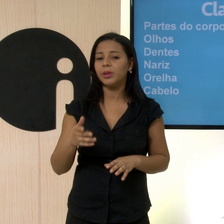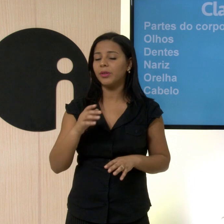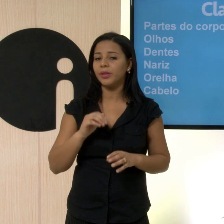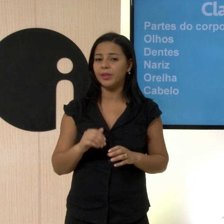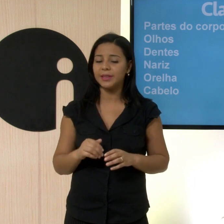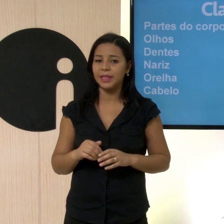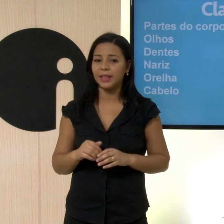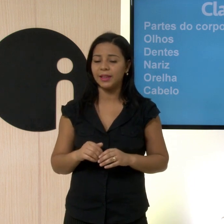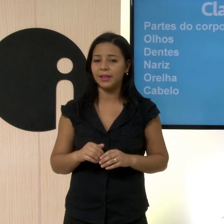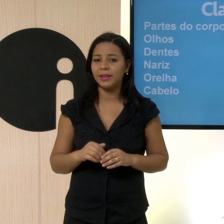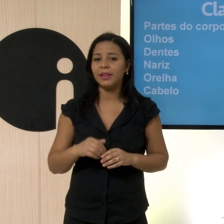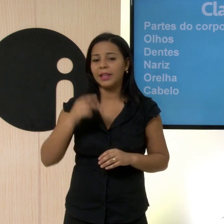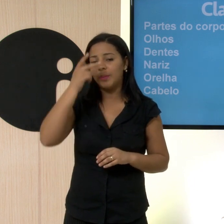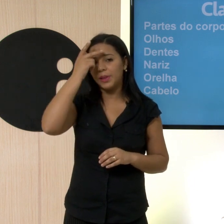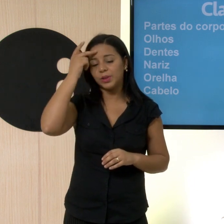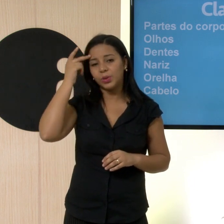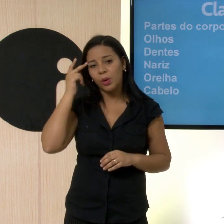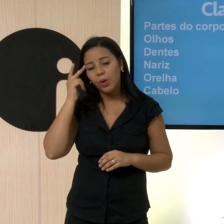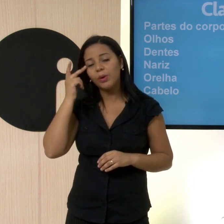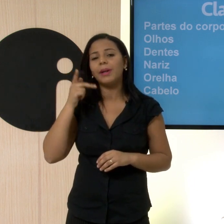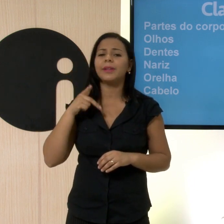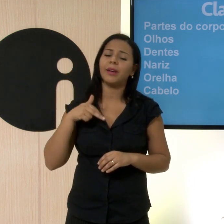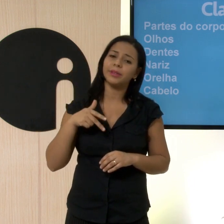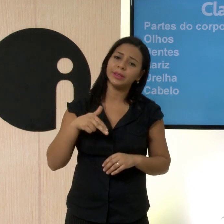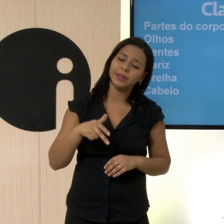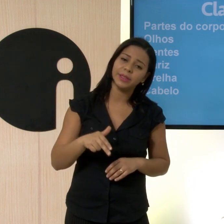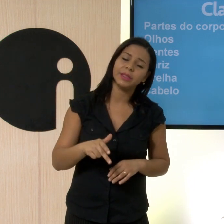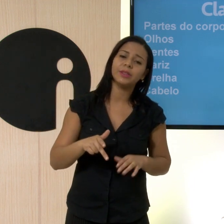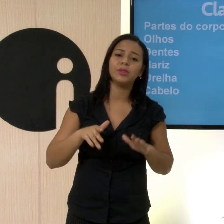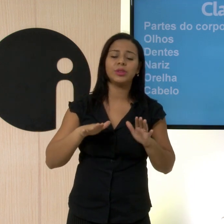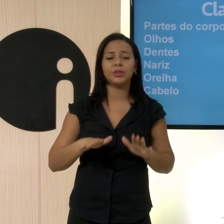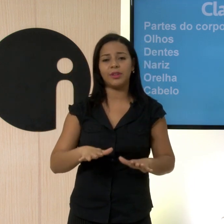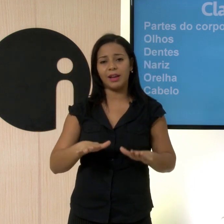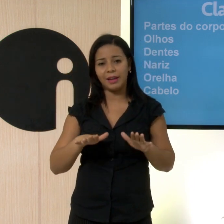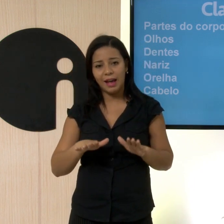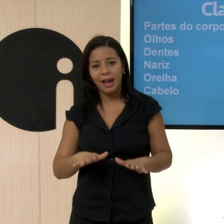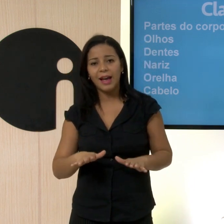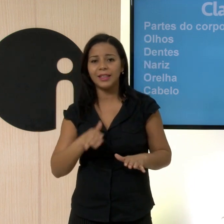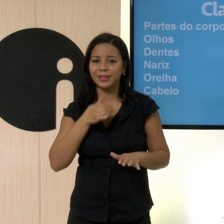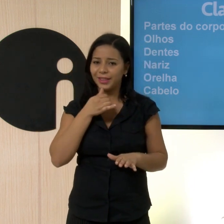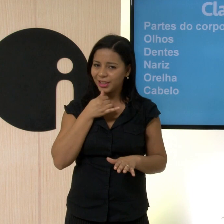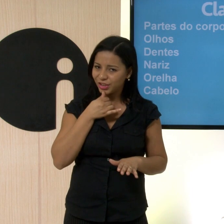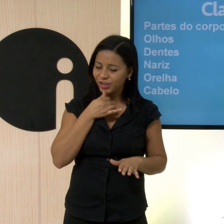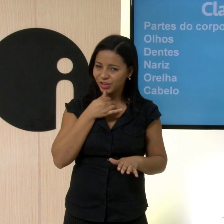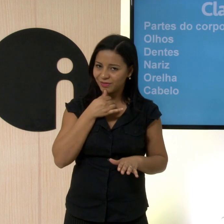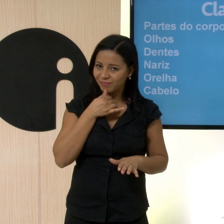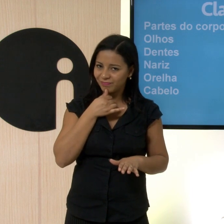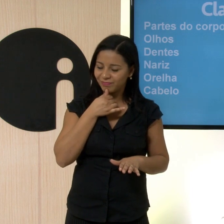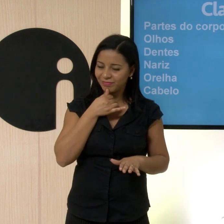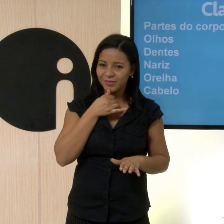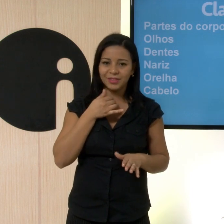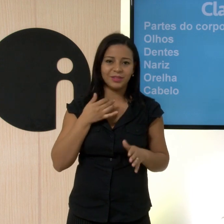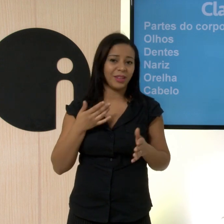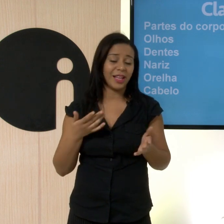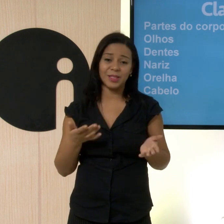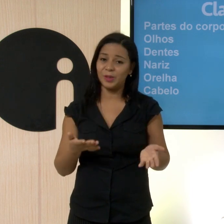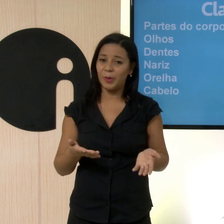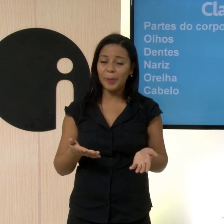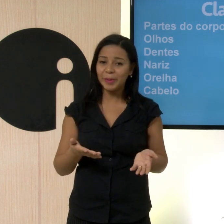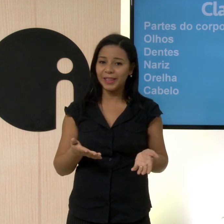que eu vou fazer? Que a pessoa estava andando devagar e triste. No caso, não